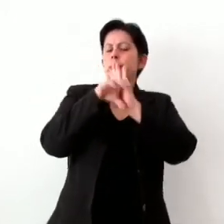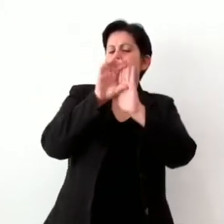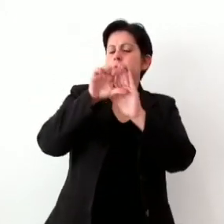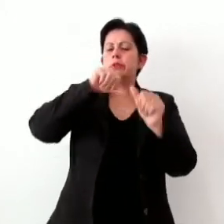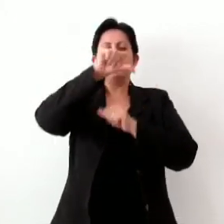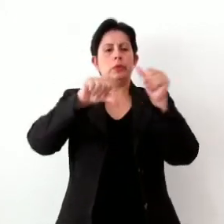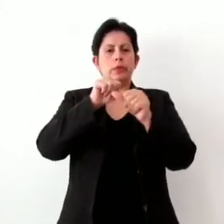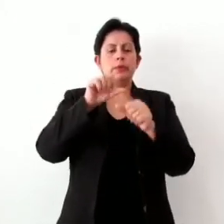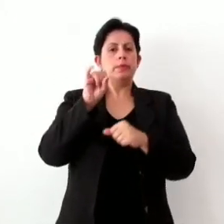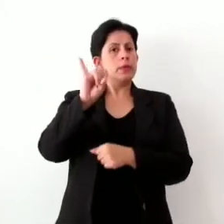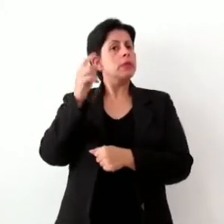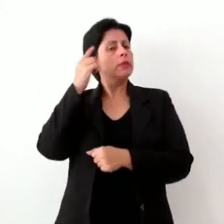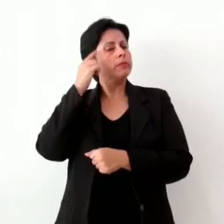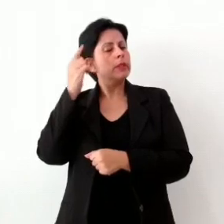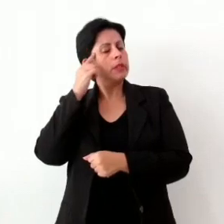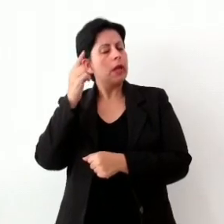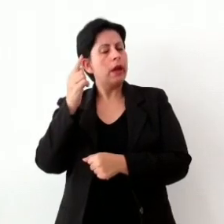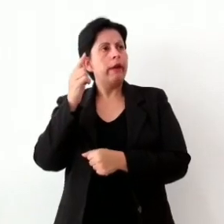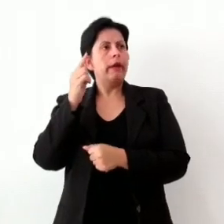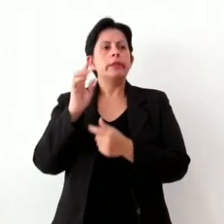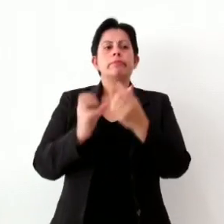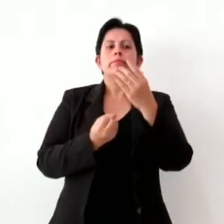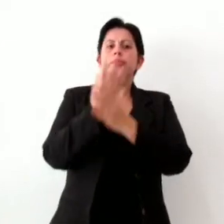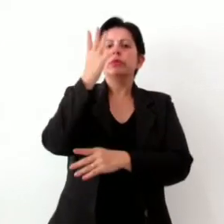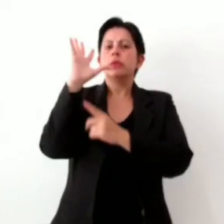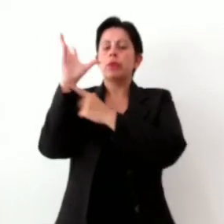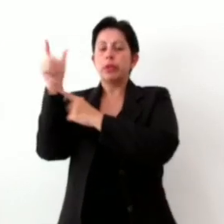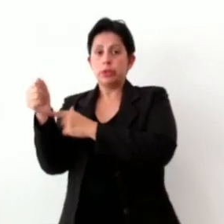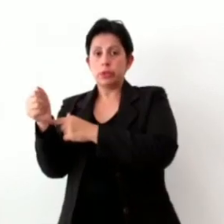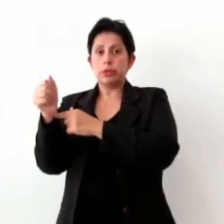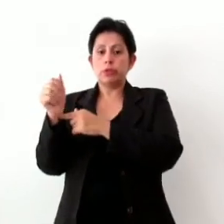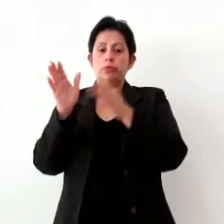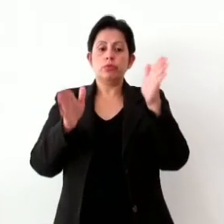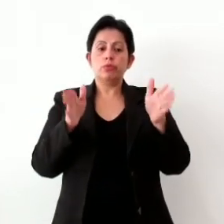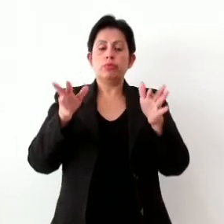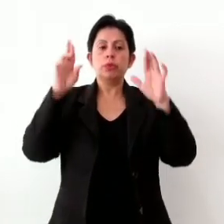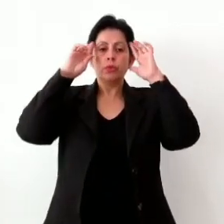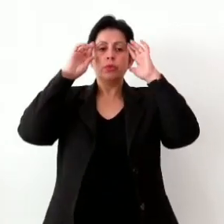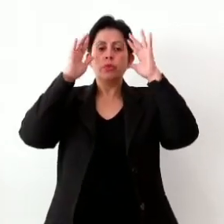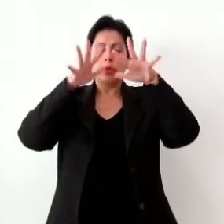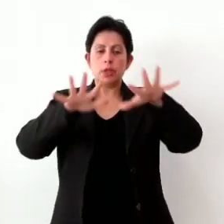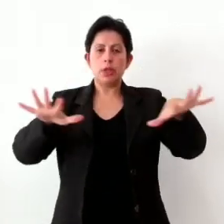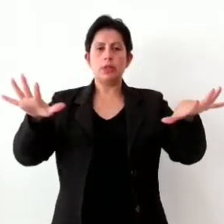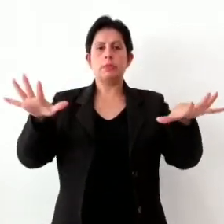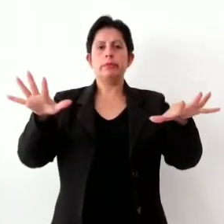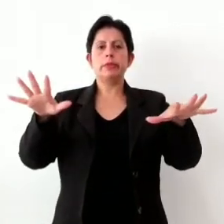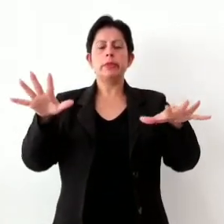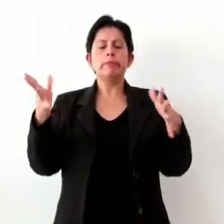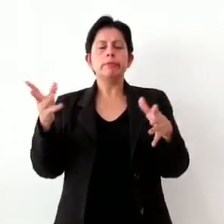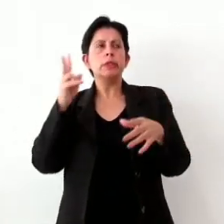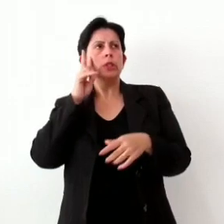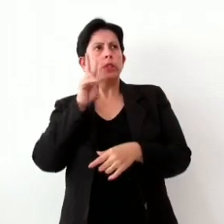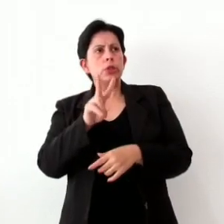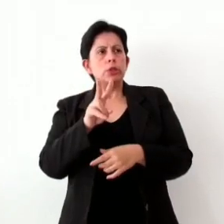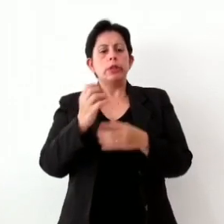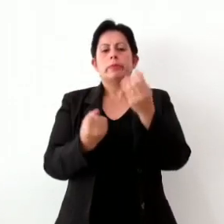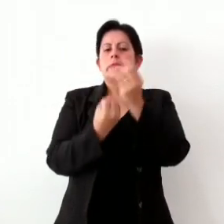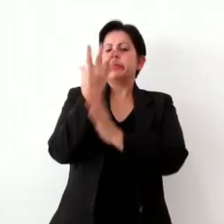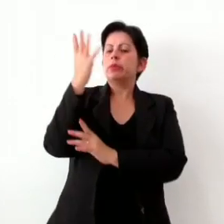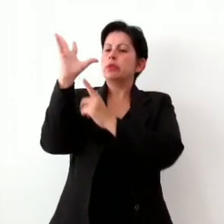gente pensar na produção artística no período do Renascimento, a gente olhar para a produção